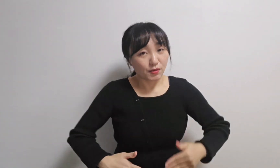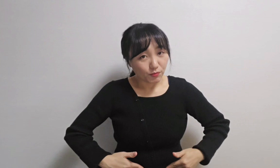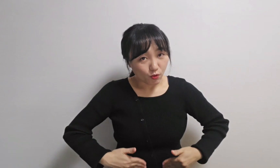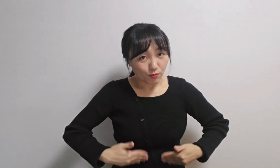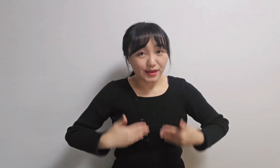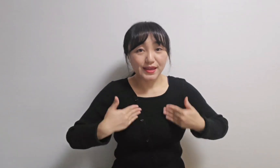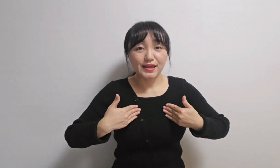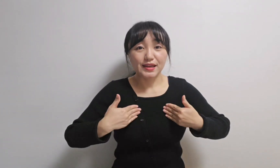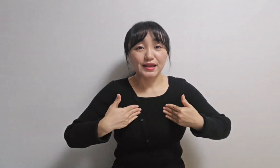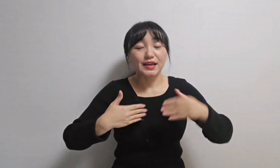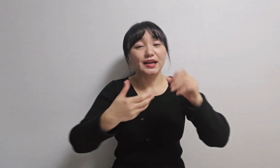봄에